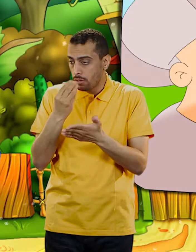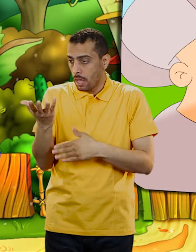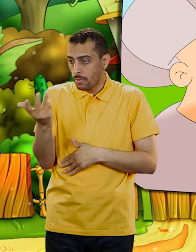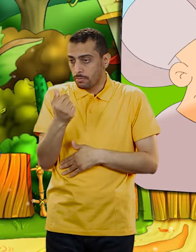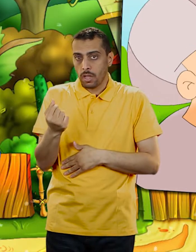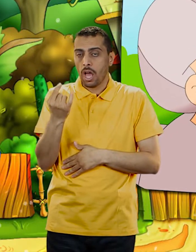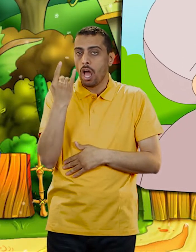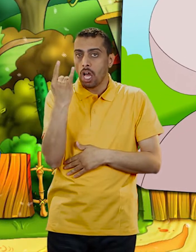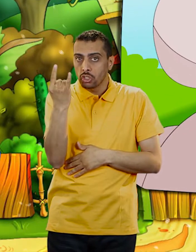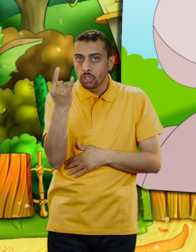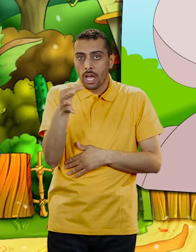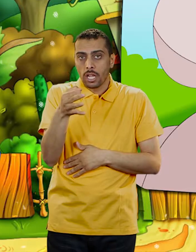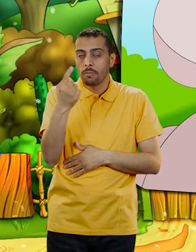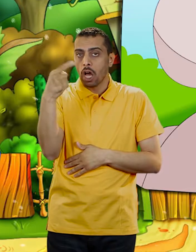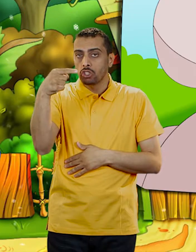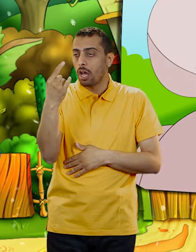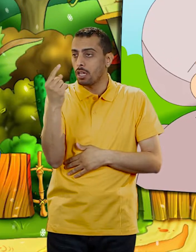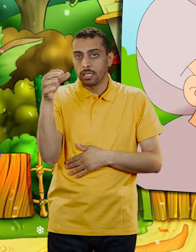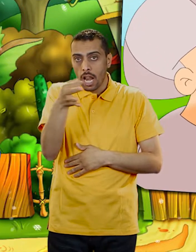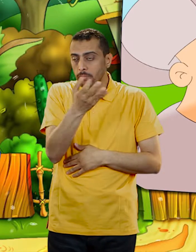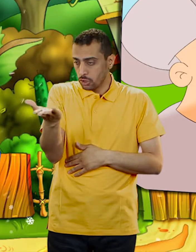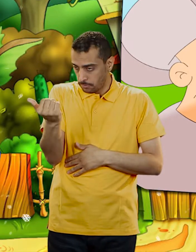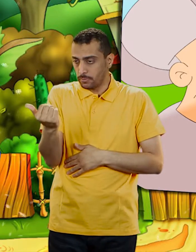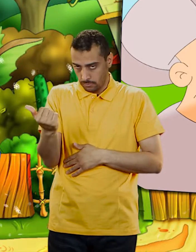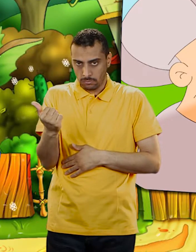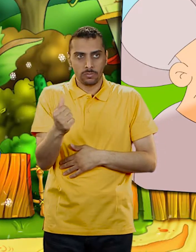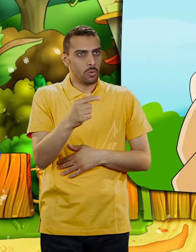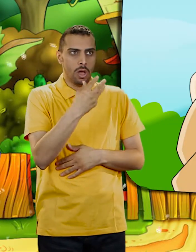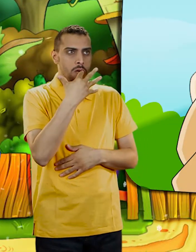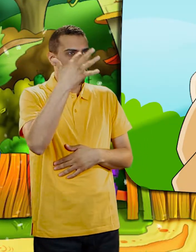تفدل انما طعامكم فاخر جدا